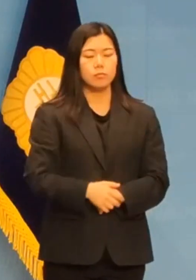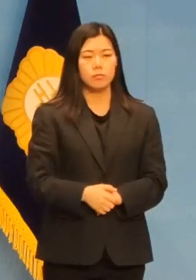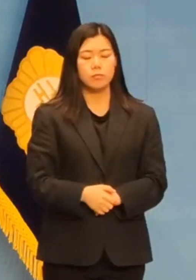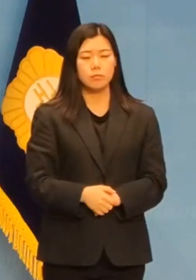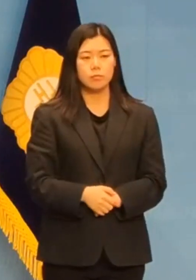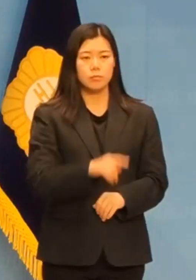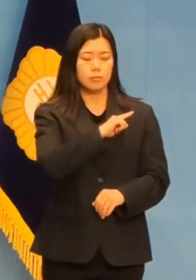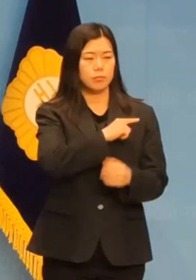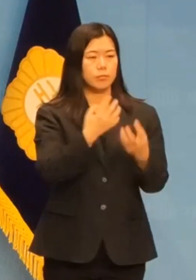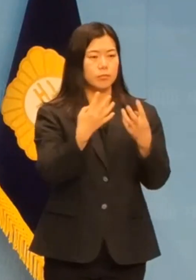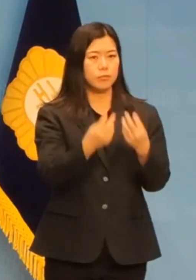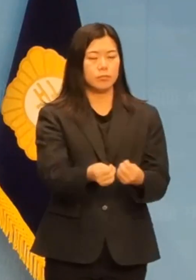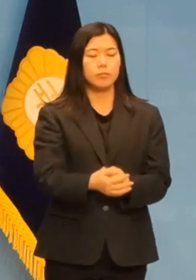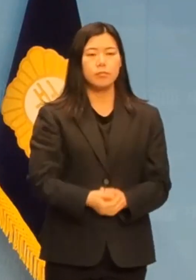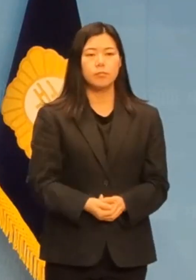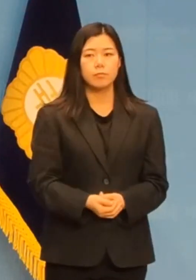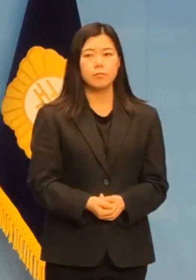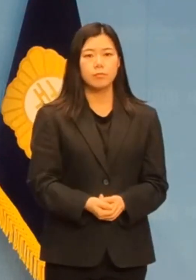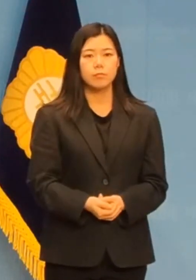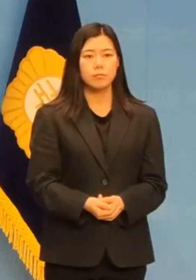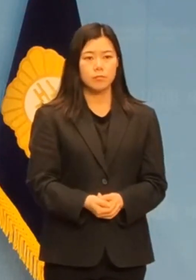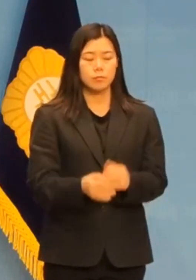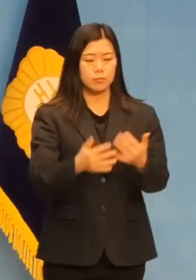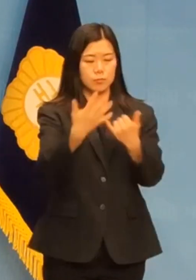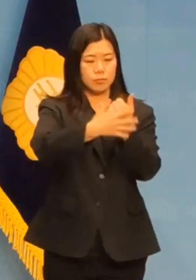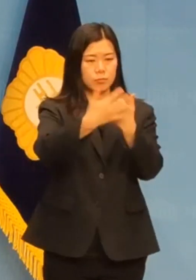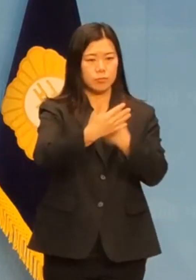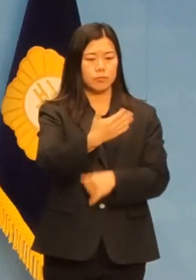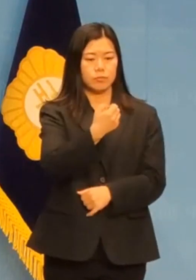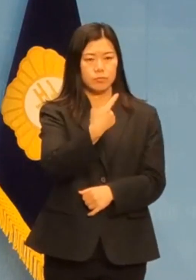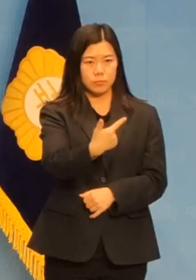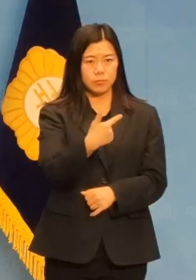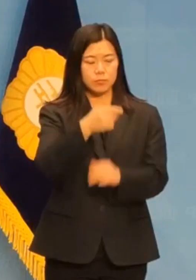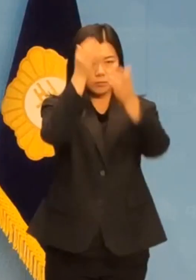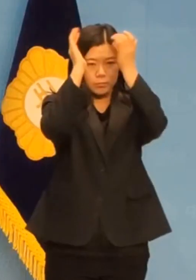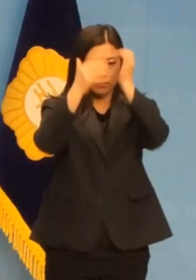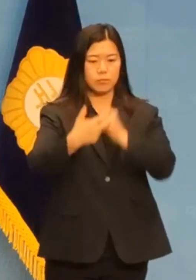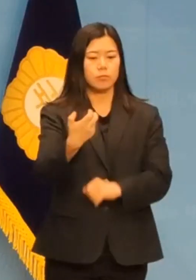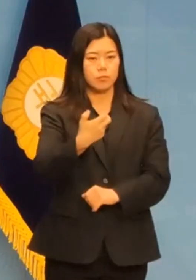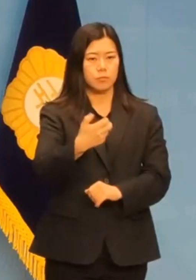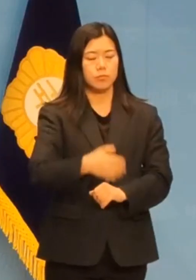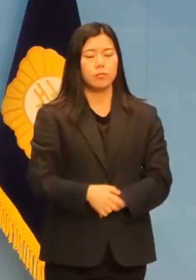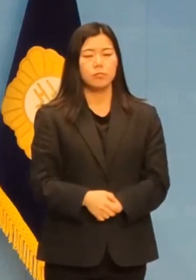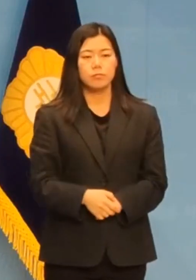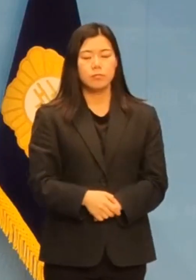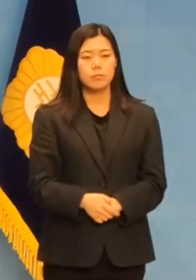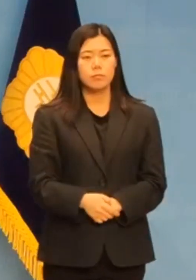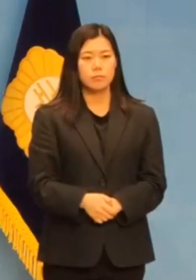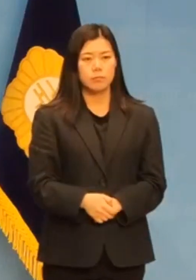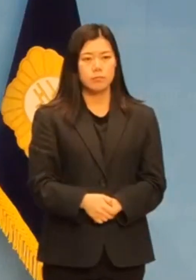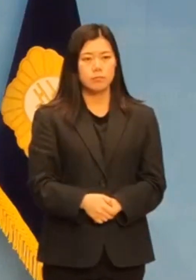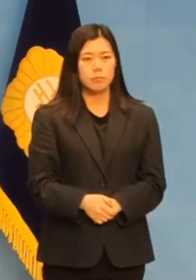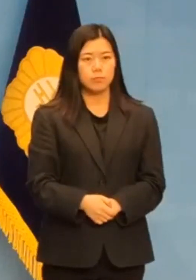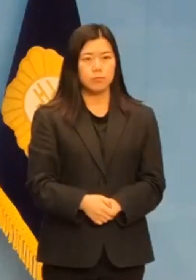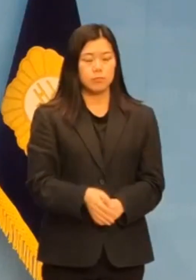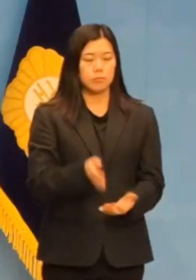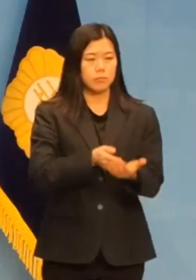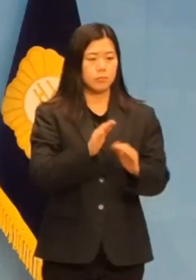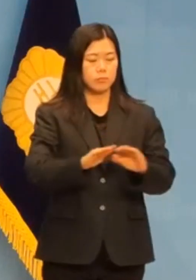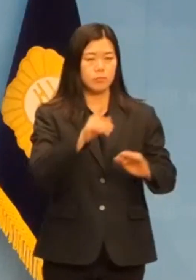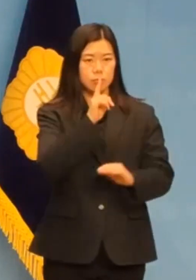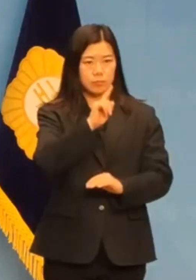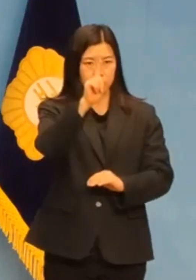218제보가 가장 많이 되었고요. 유튜브 96건, 네이버 70건 순으로 제보되었습니다. 언론 대응